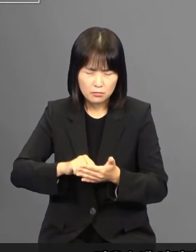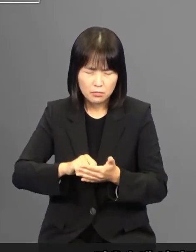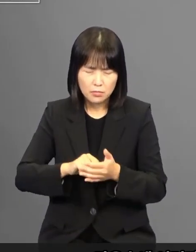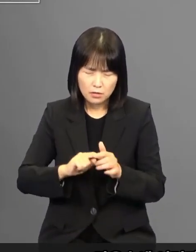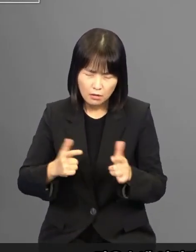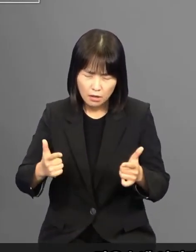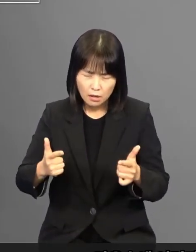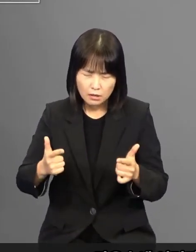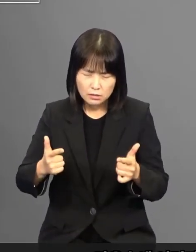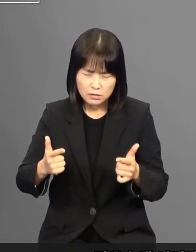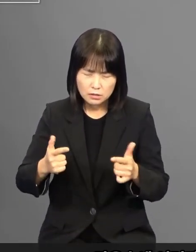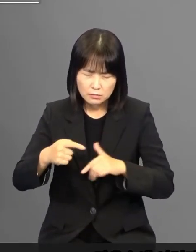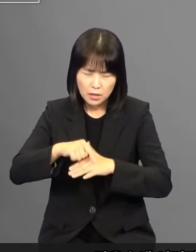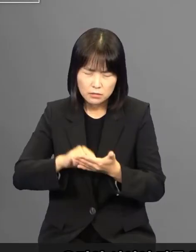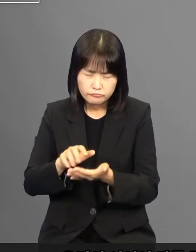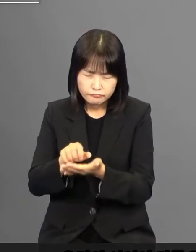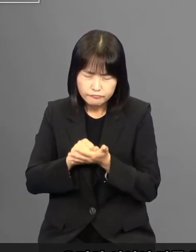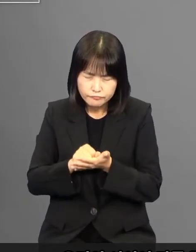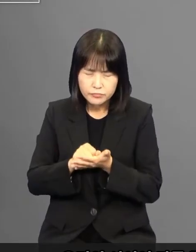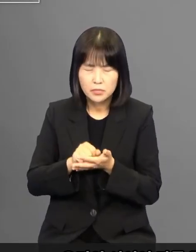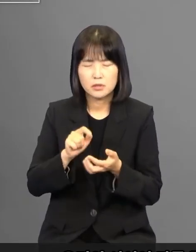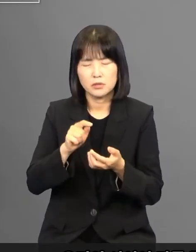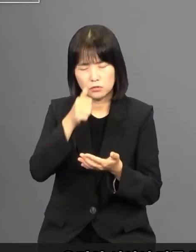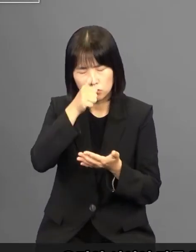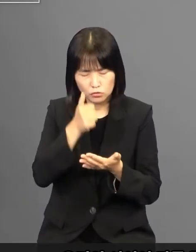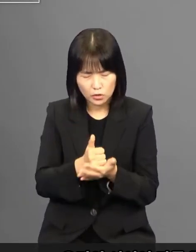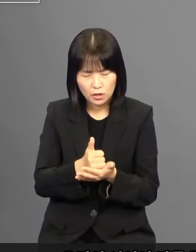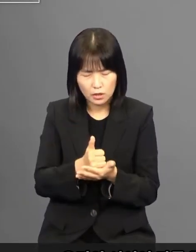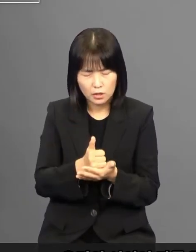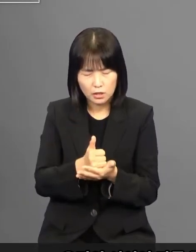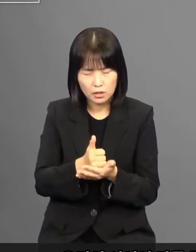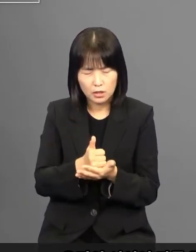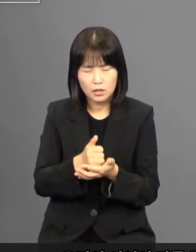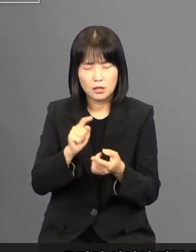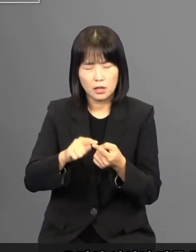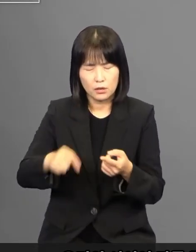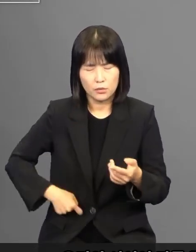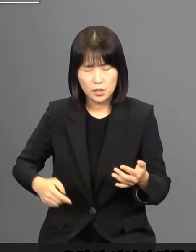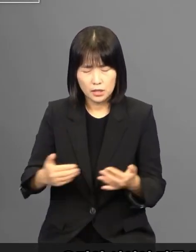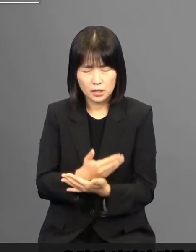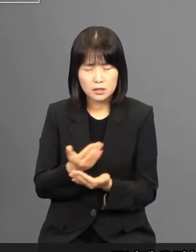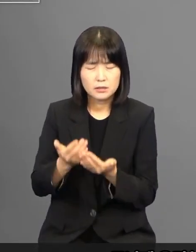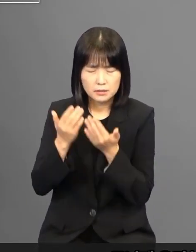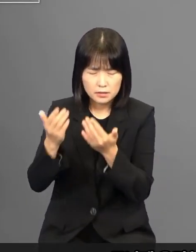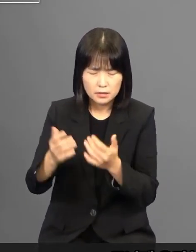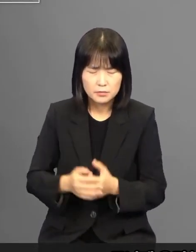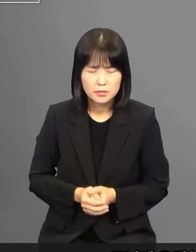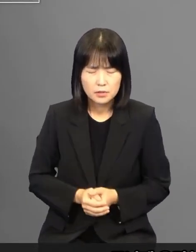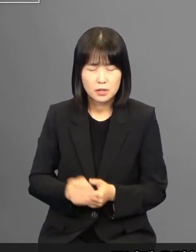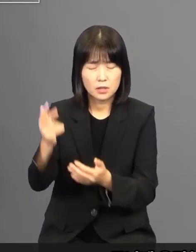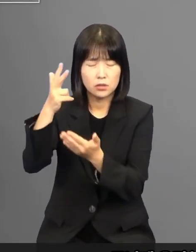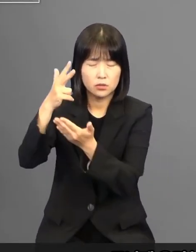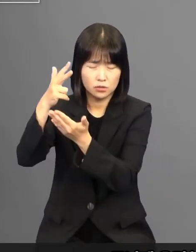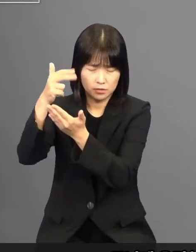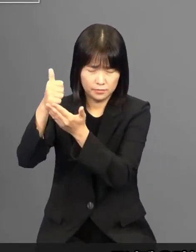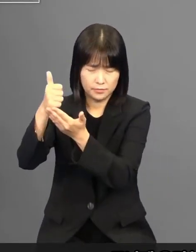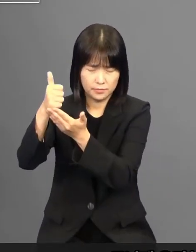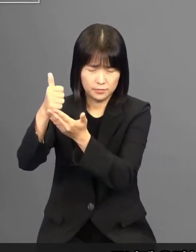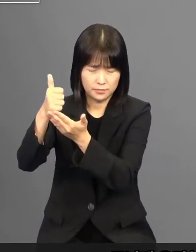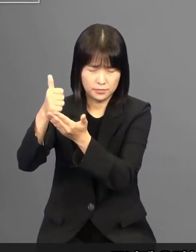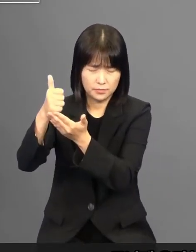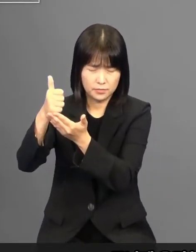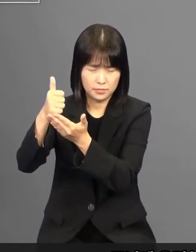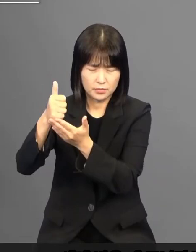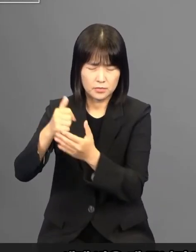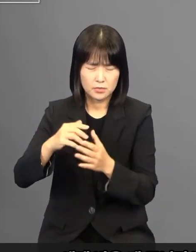마음을 품었던 것, 우리의 시선이 다른 곳에 가 있었던 것을 회개합니다. 주님께 온전히 내